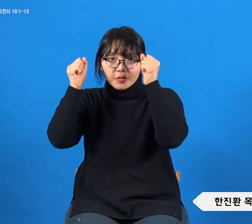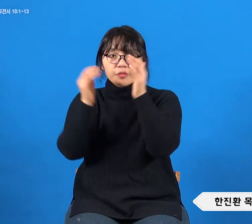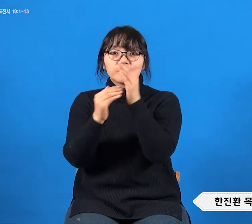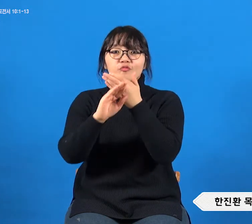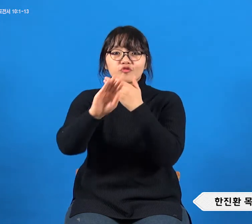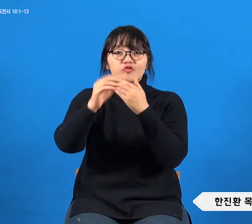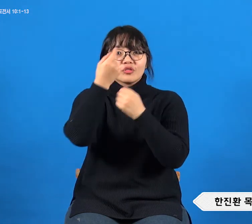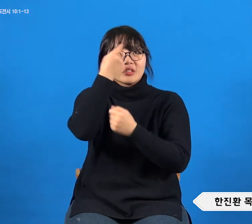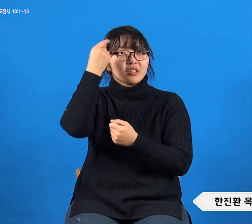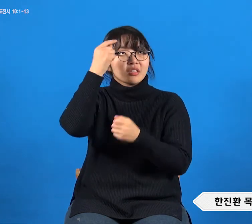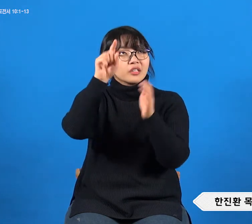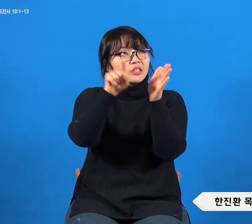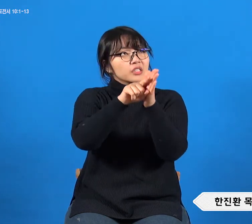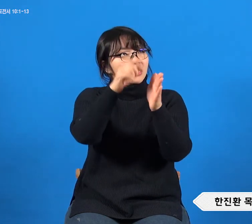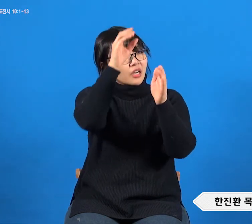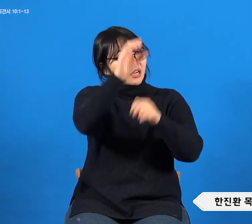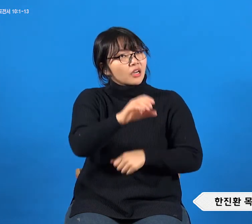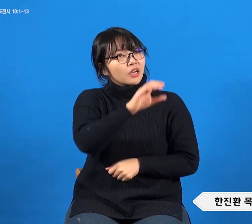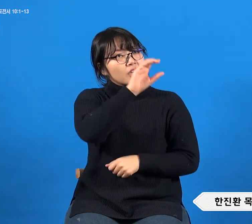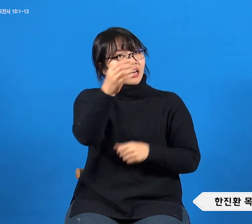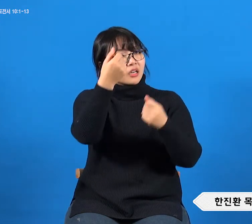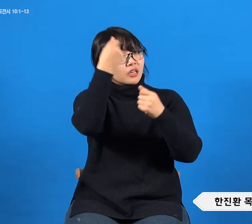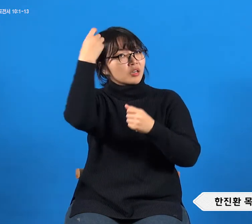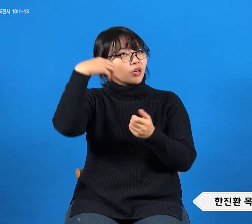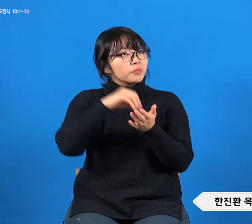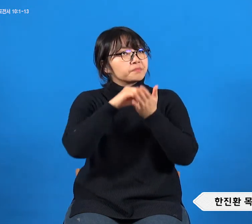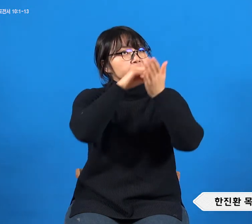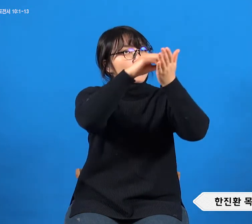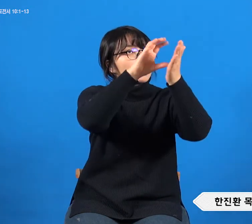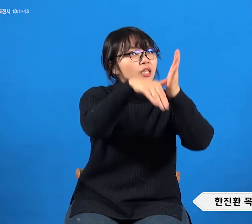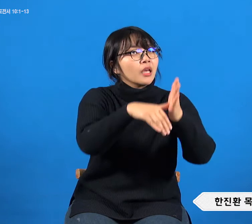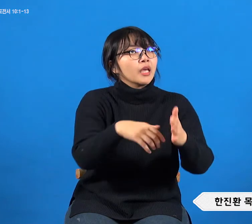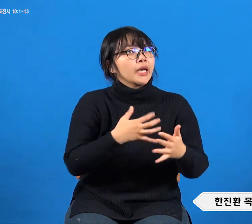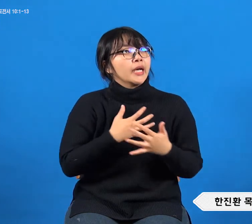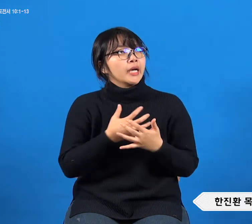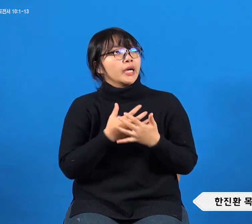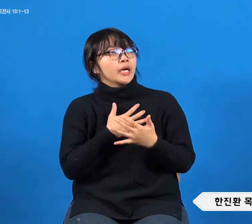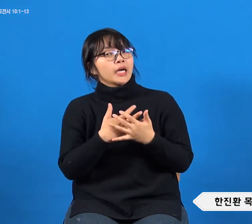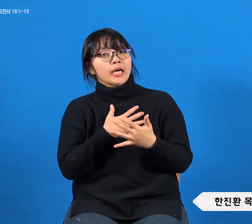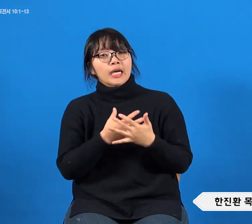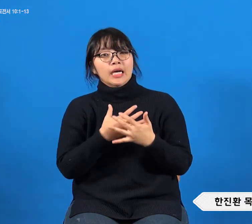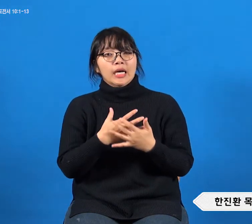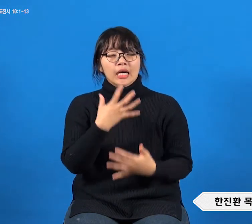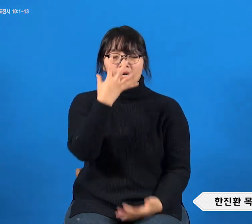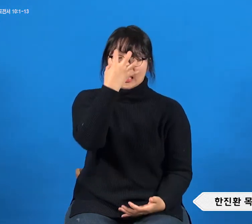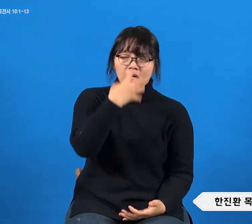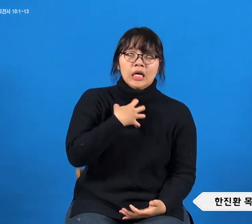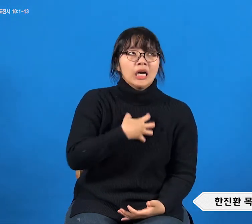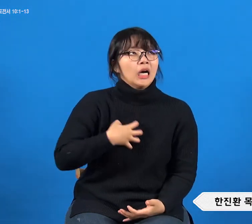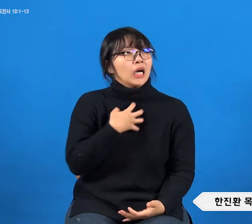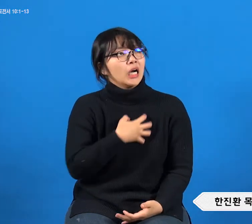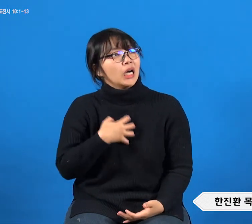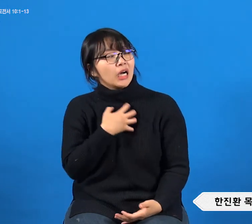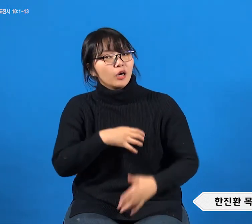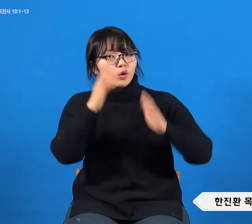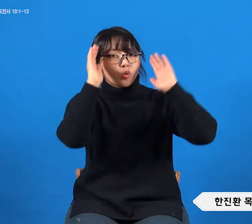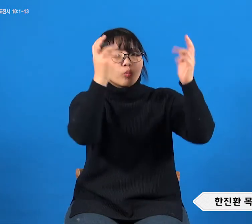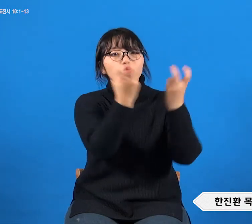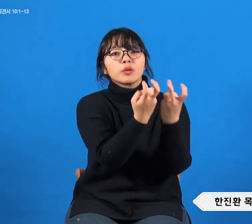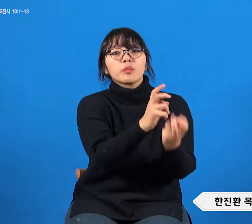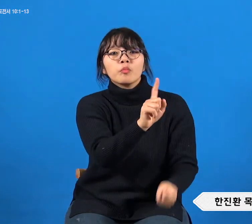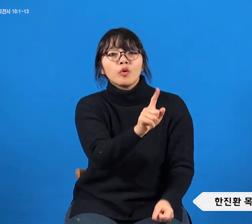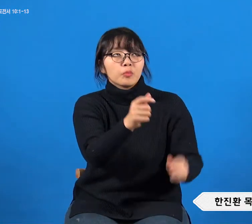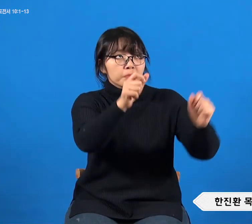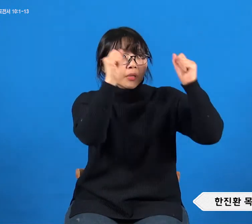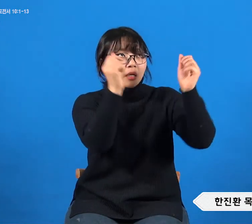엄청 두려웠습니다. 신학 공부를 도대체 어떻게 하는 것인지, 또 공부 다 마치고 나면 어떤 삶이 나를